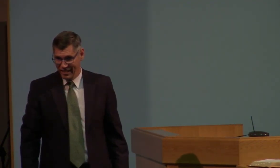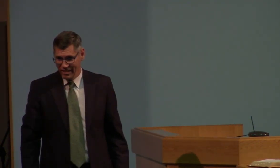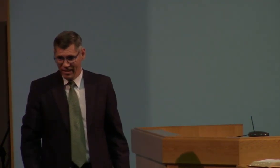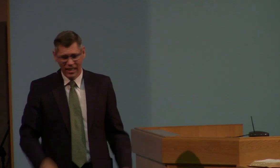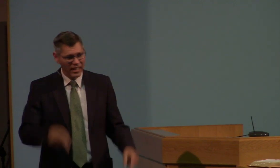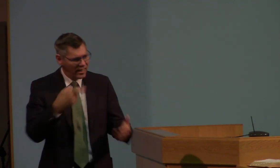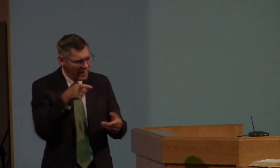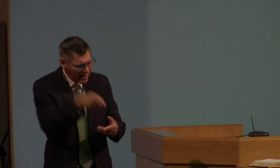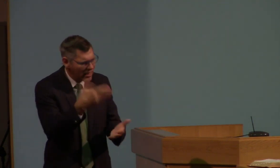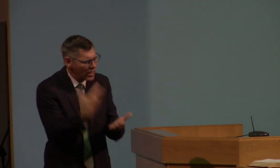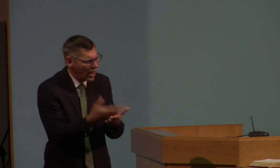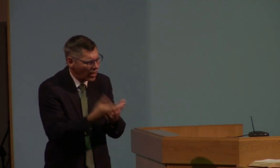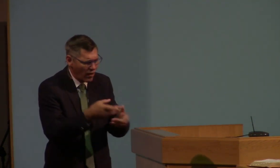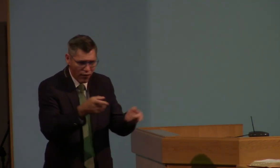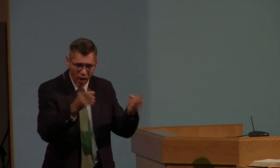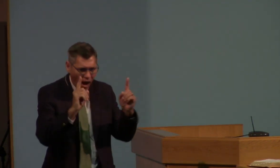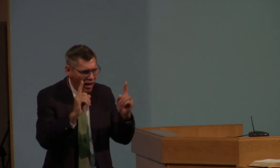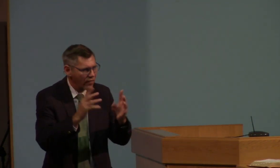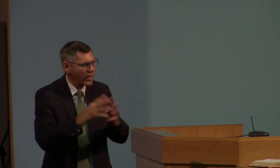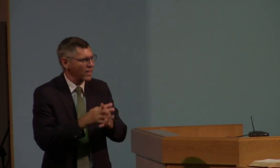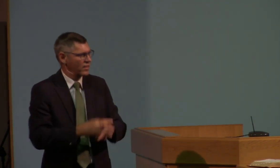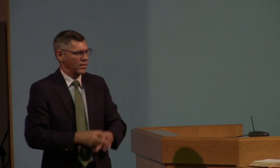En dit kan gevaarlik wees.